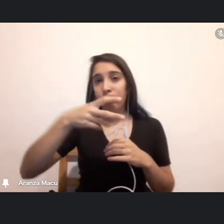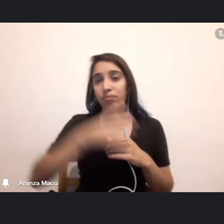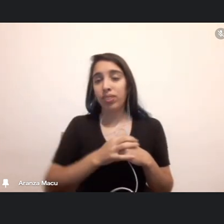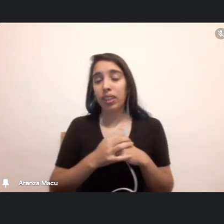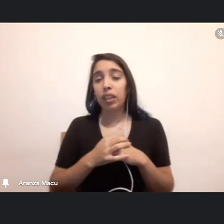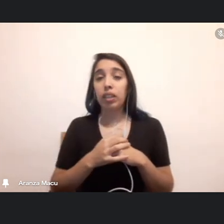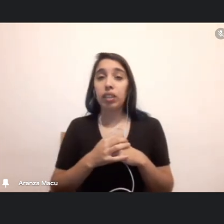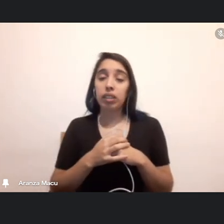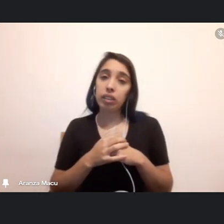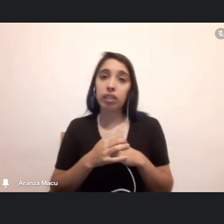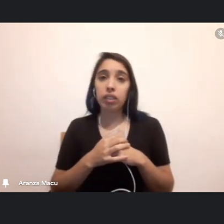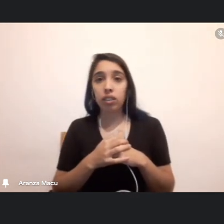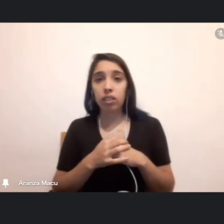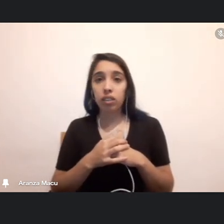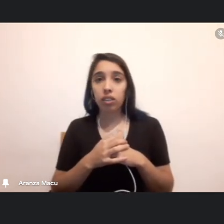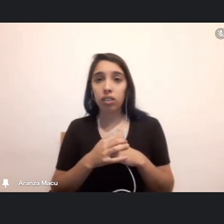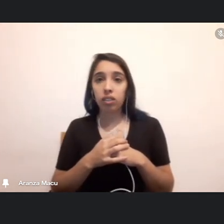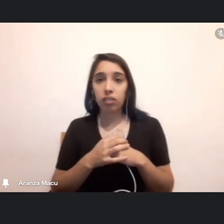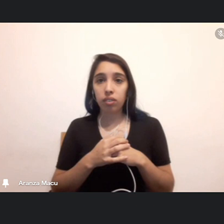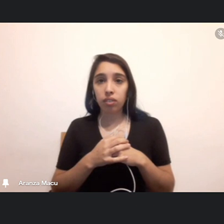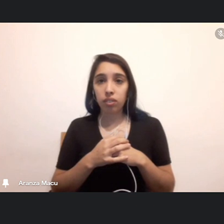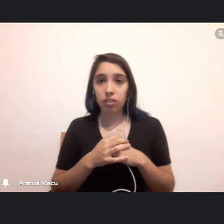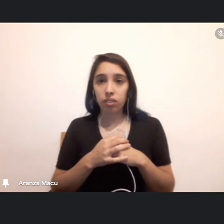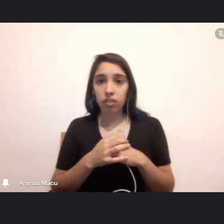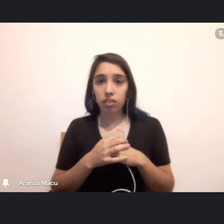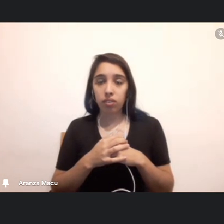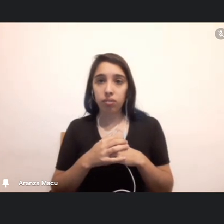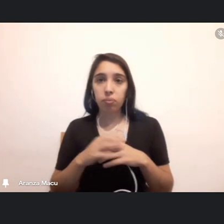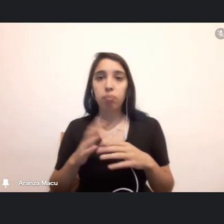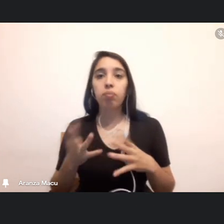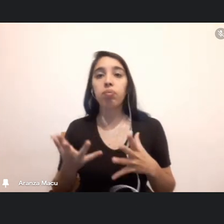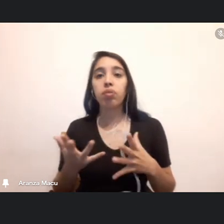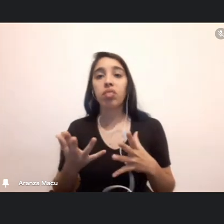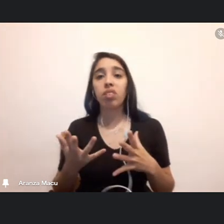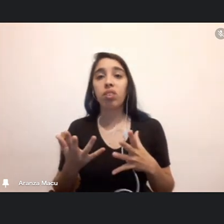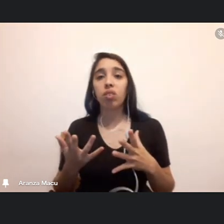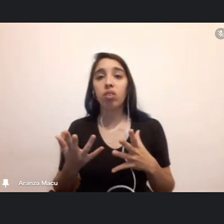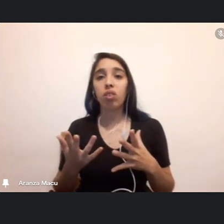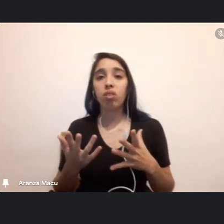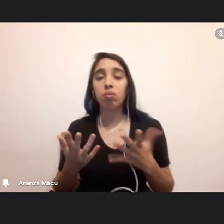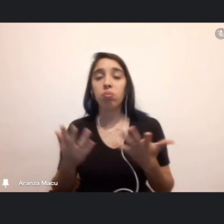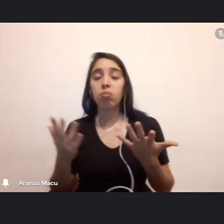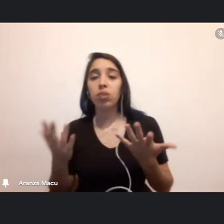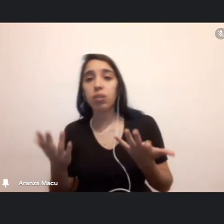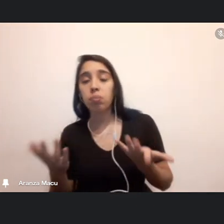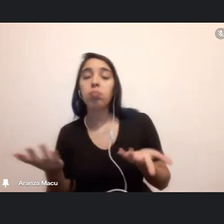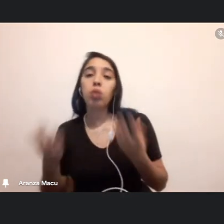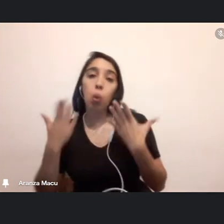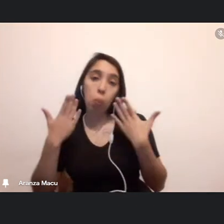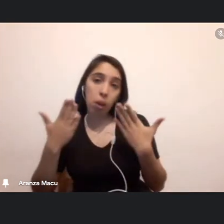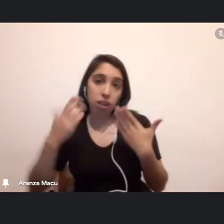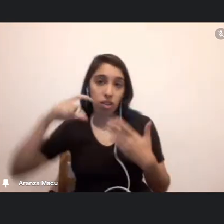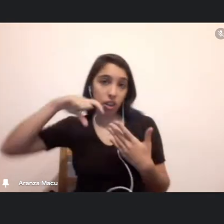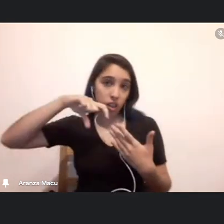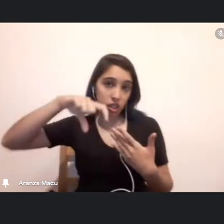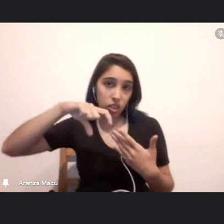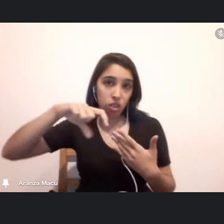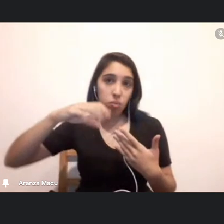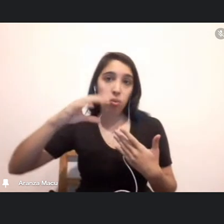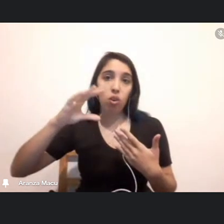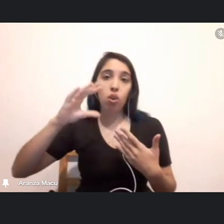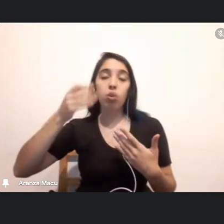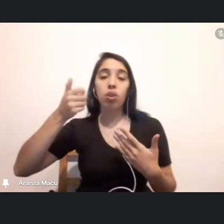Bueno, oportunamente, sí, también podría ser. Podría ser adjetivo o adverbio, ¿sí? La terminación, el sufijo es de adverbio.